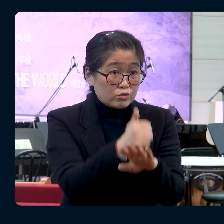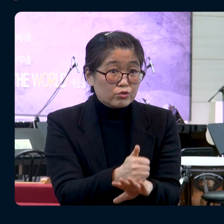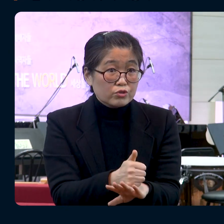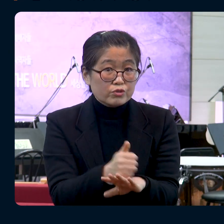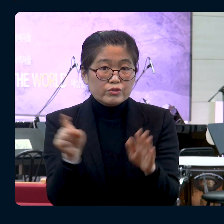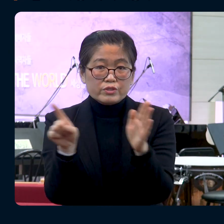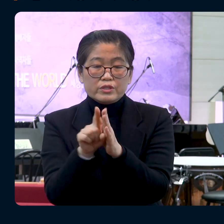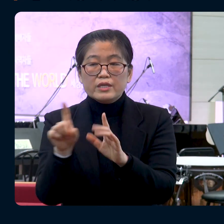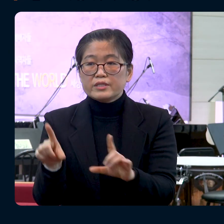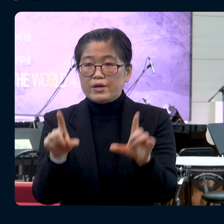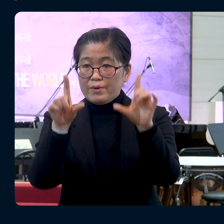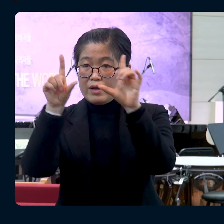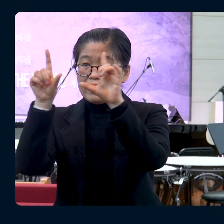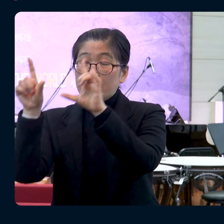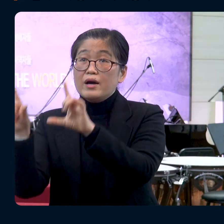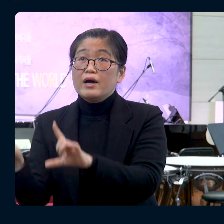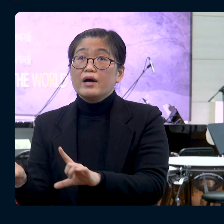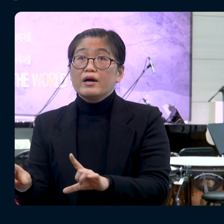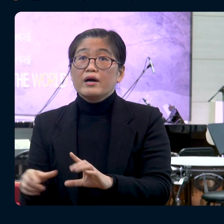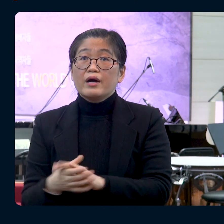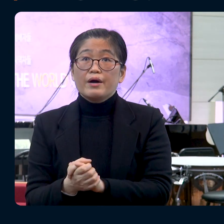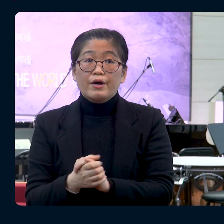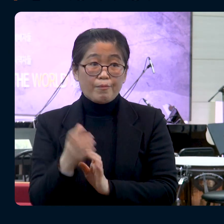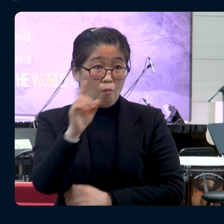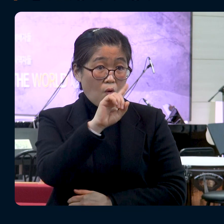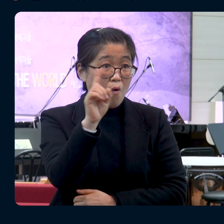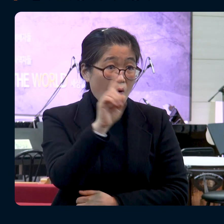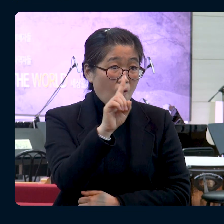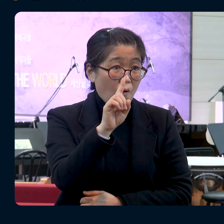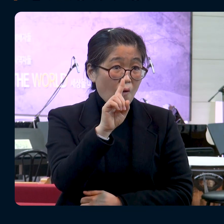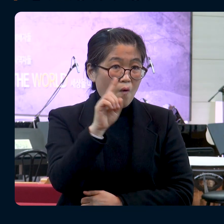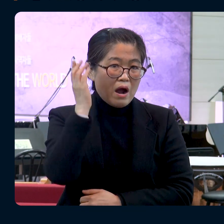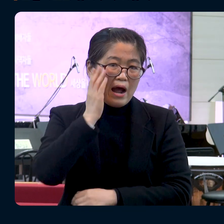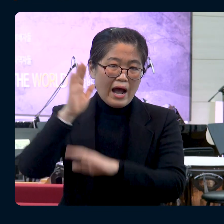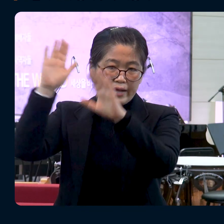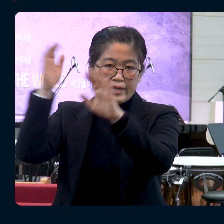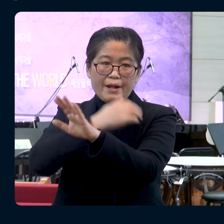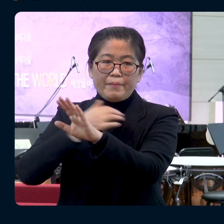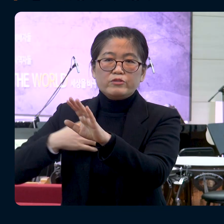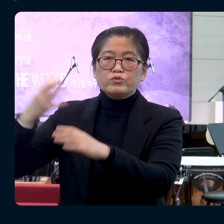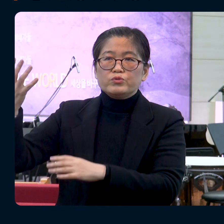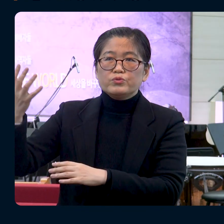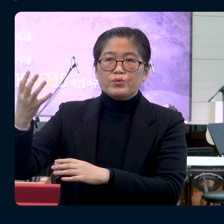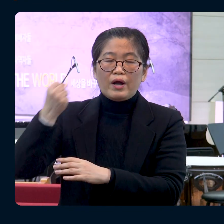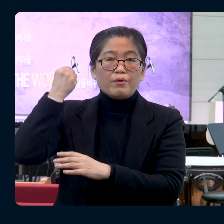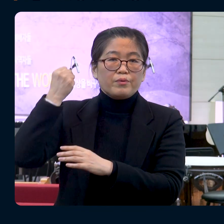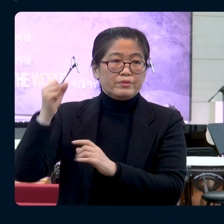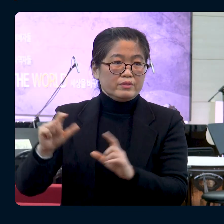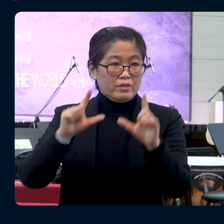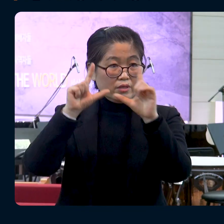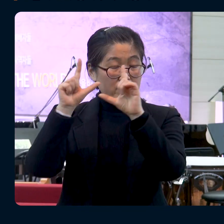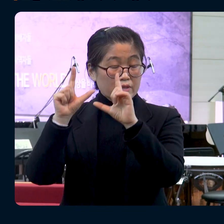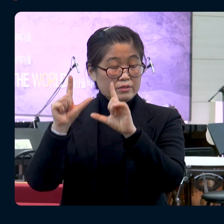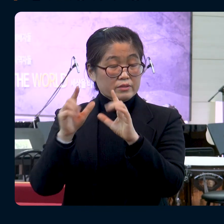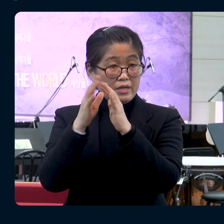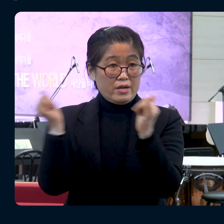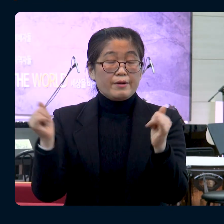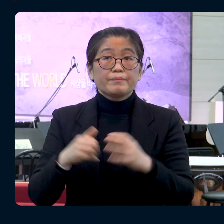여러분, 결국 이거 신앙생활이 이거죠. 신앙생활이 뭡니까? 하늘의 만족을 누리며 사는